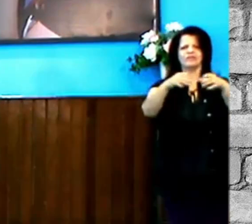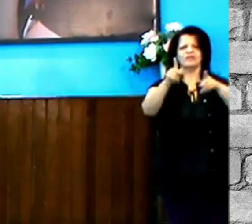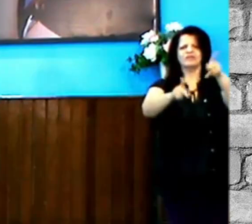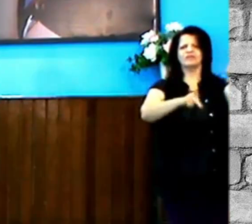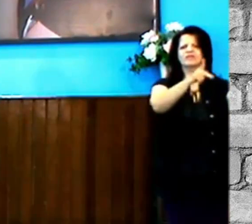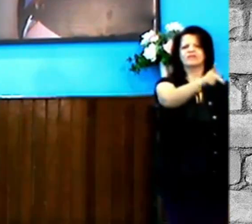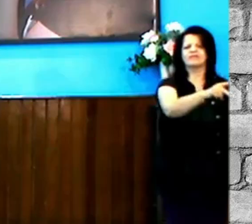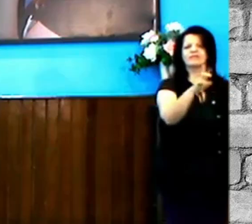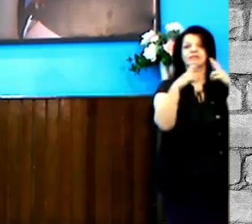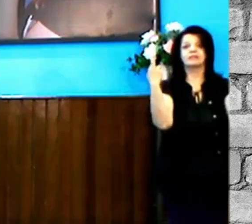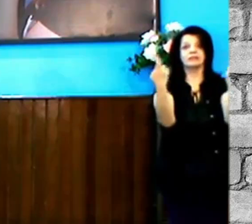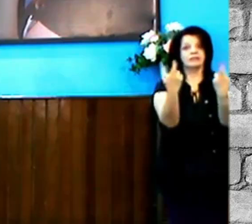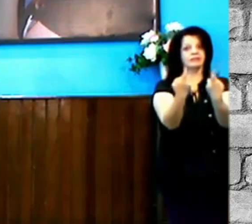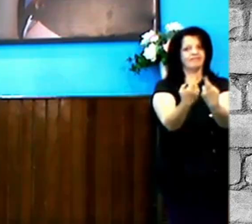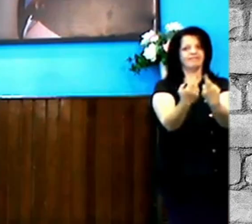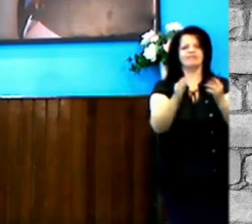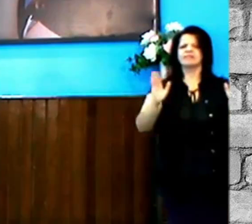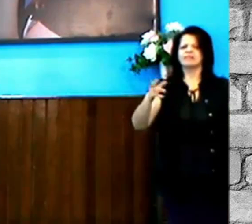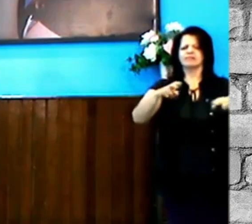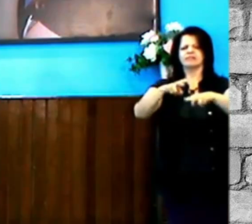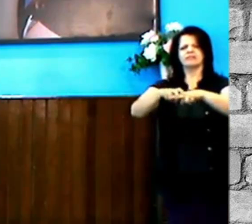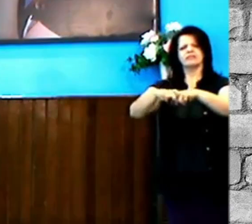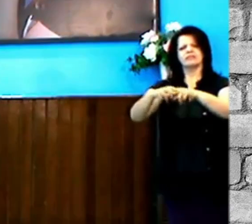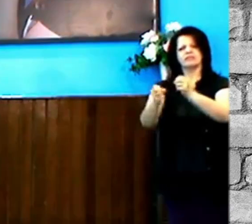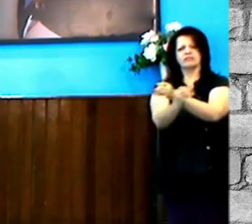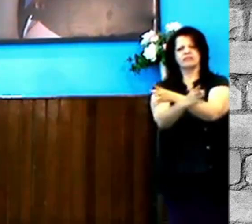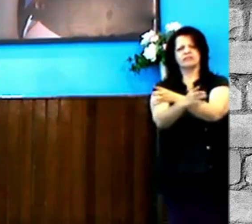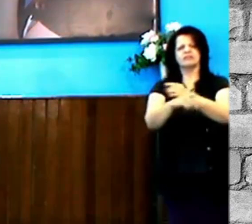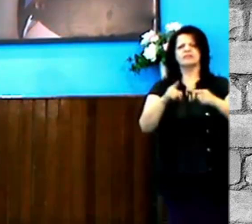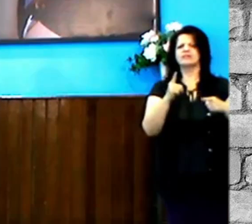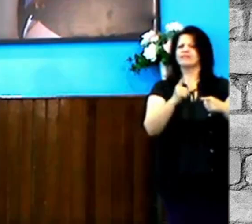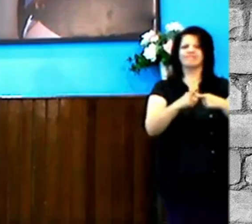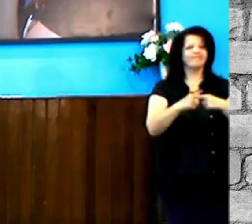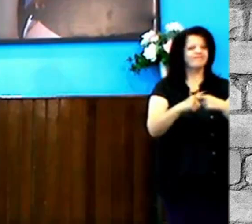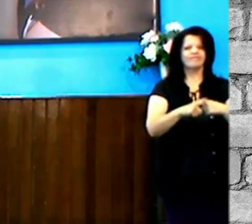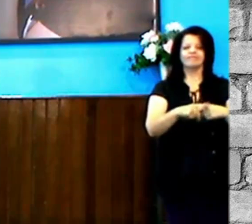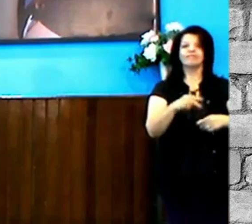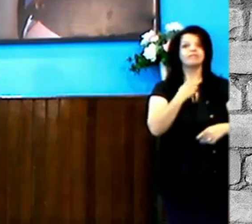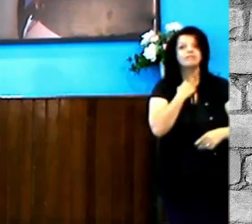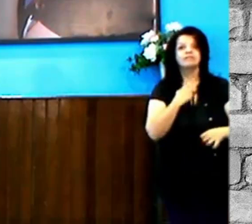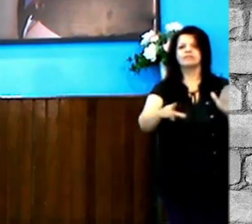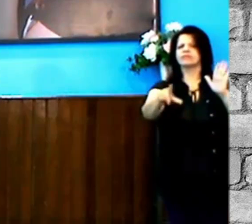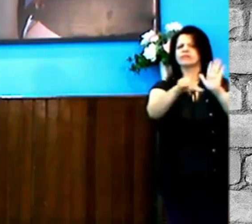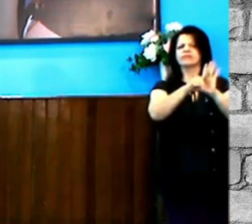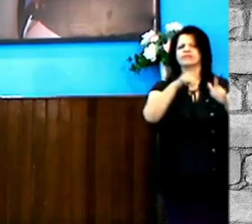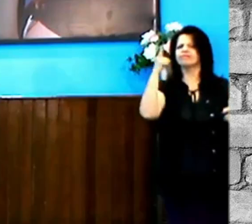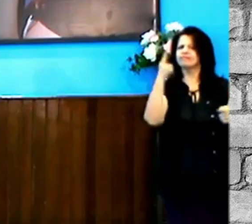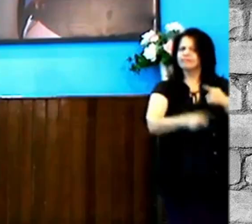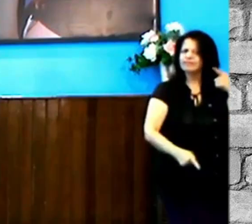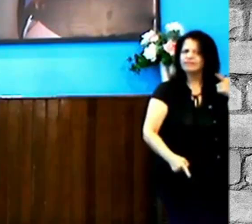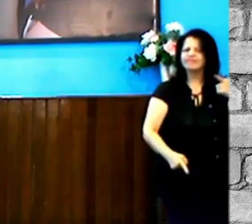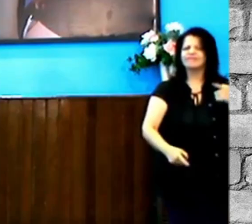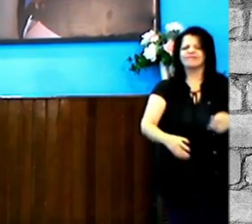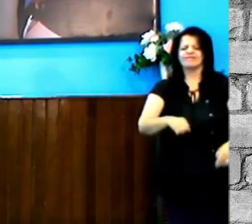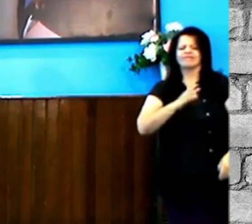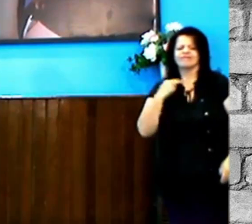estamos acostumados numa hora como essa. Essas coisas todas fazem o nosso coração se sentir angustiado, meus irmãos. Mas a